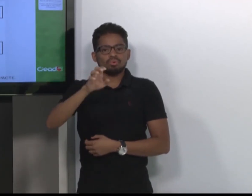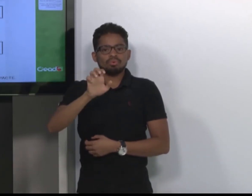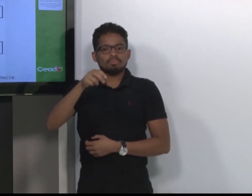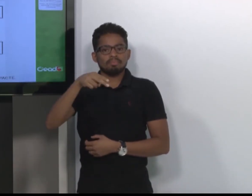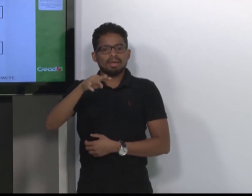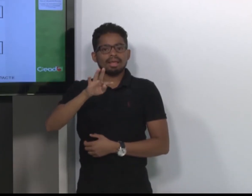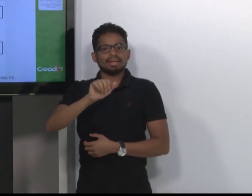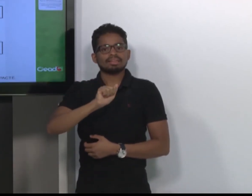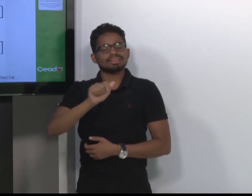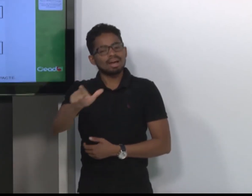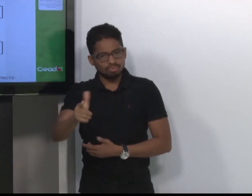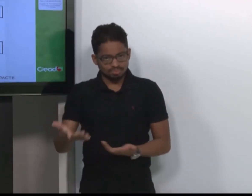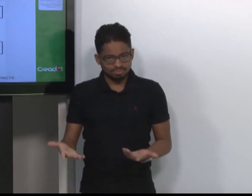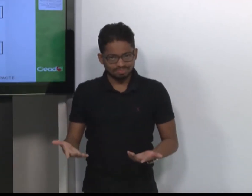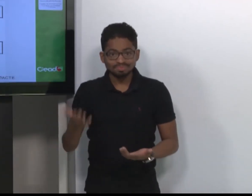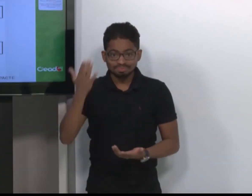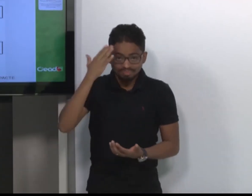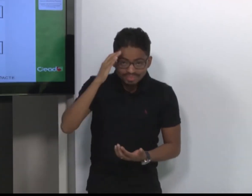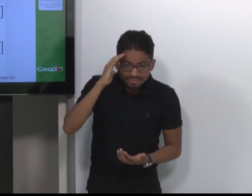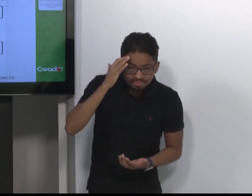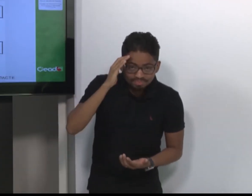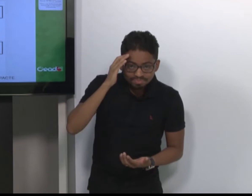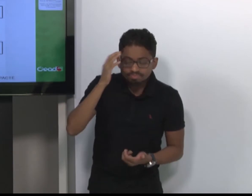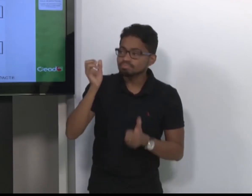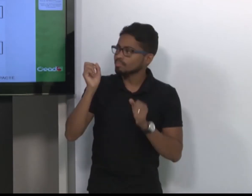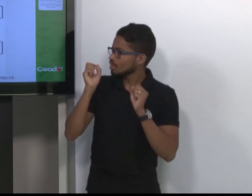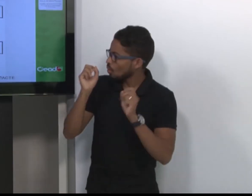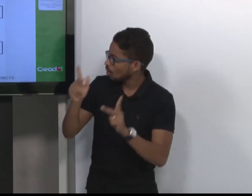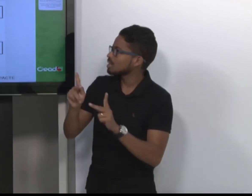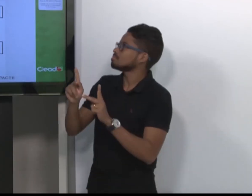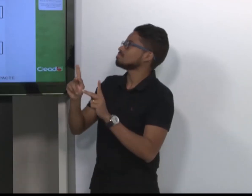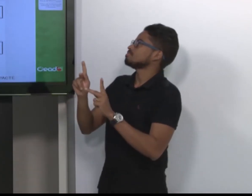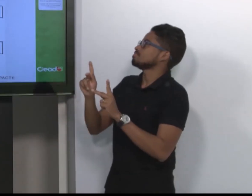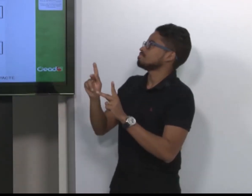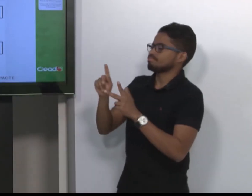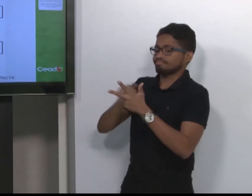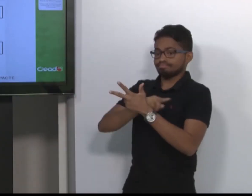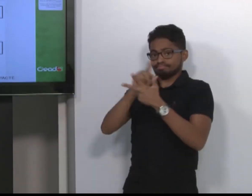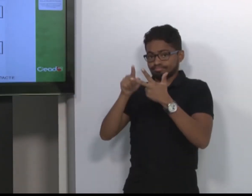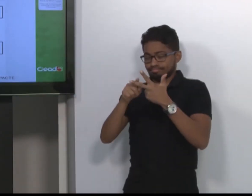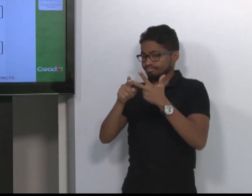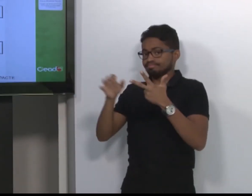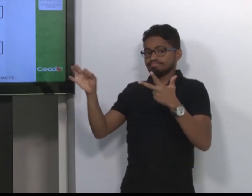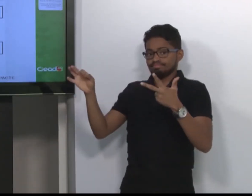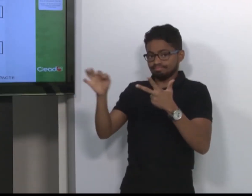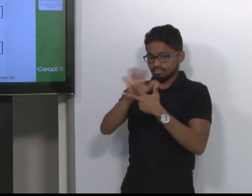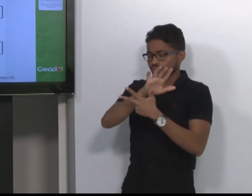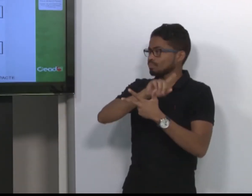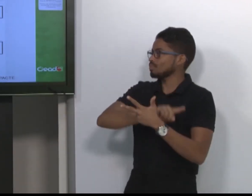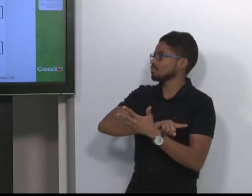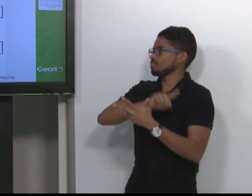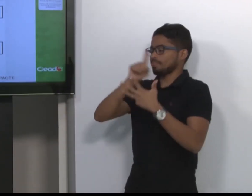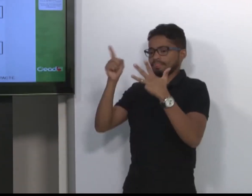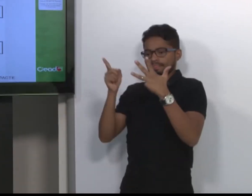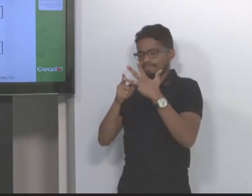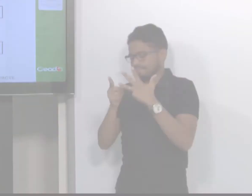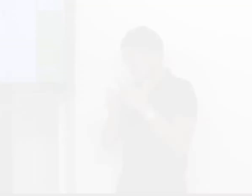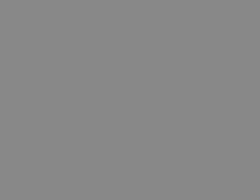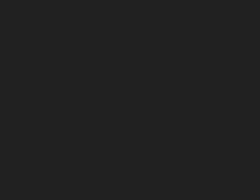Então, isso tudo fazem parte da subcompetência instrumental. Terminando esse, vamos para o próximo.